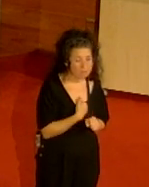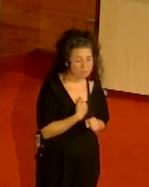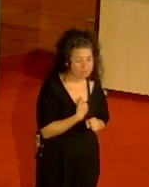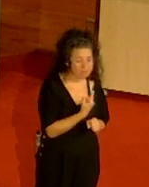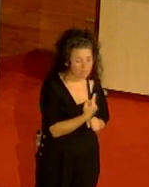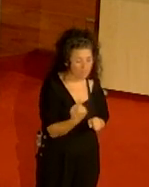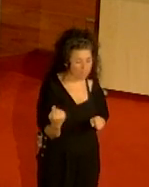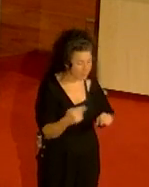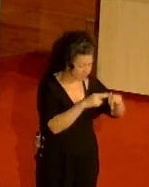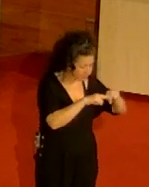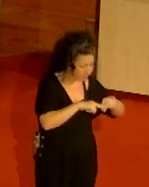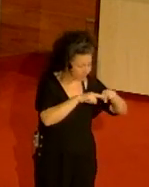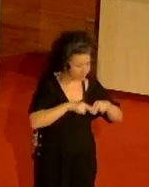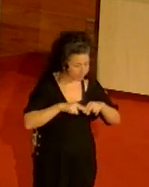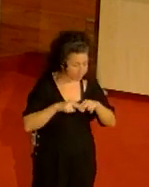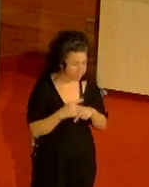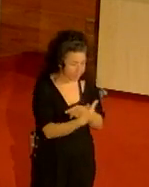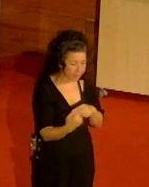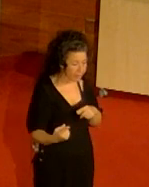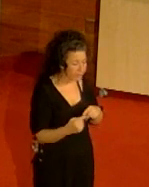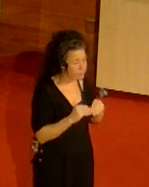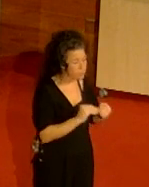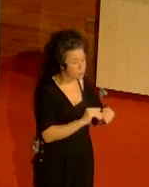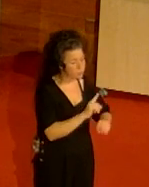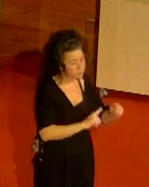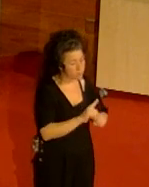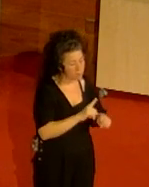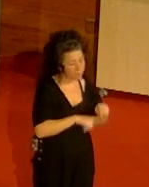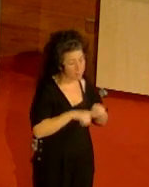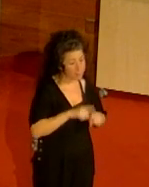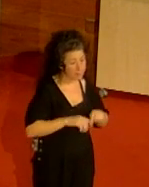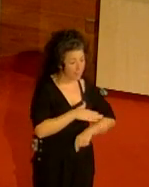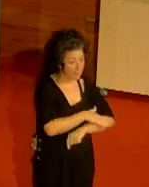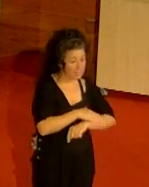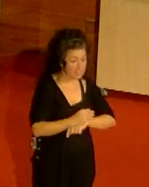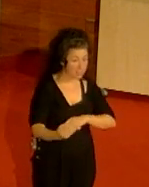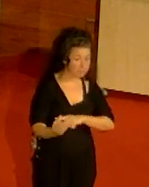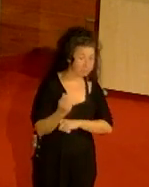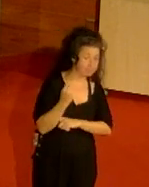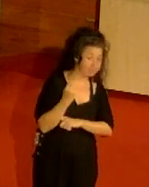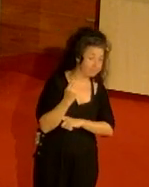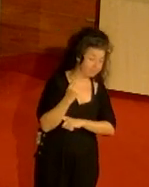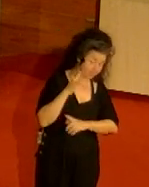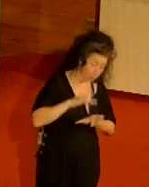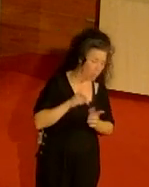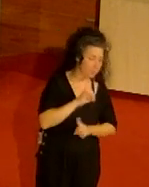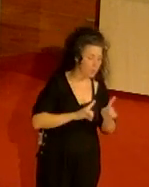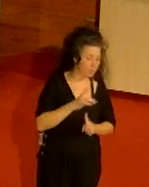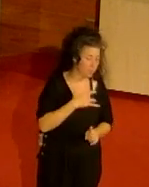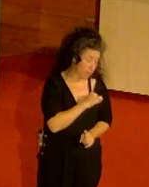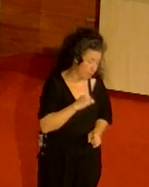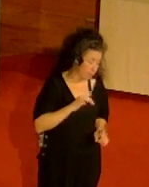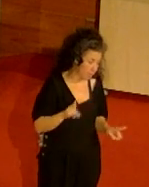medio y cada medio pues, va a tener sus problemas, ¿no? Si un medio depende del Estado, aunque sea independiente, pues va a tener unos problemas. Si un